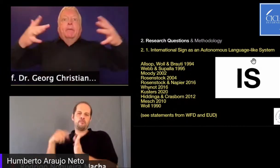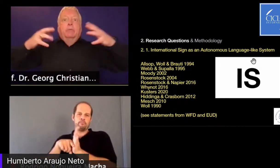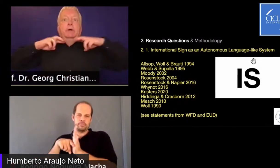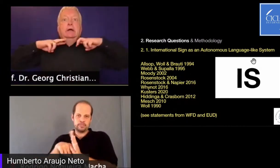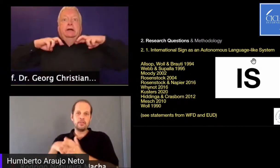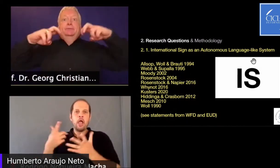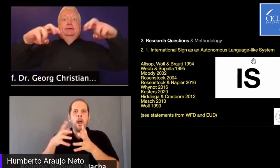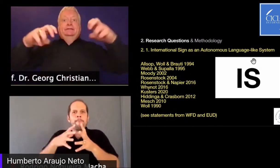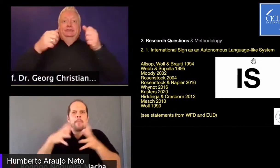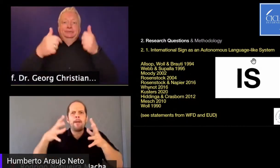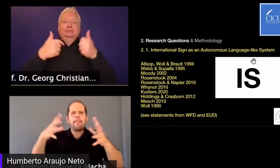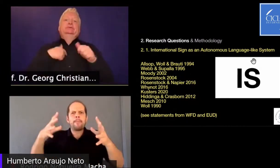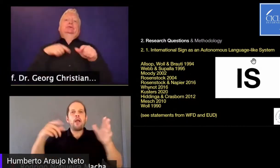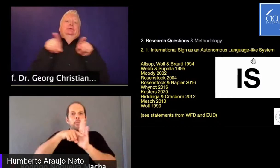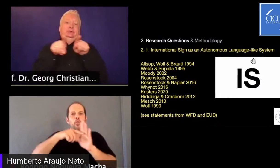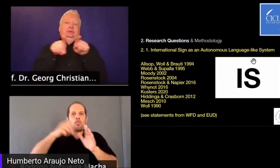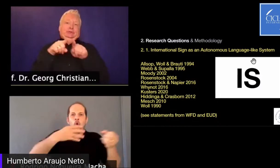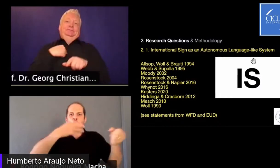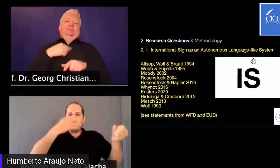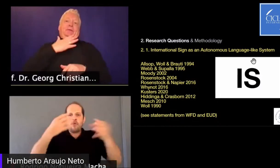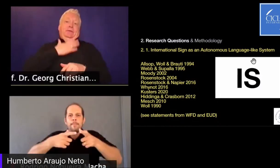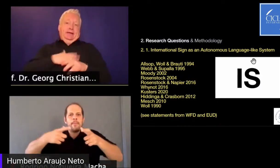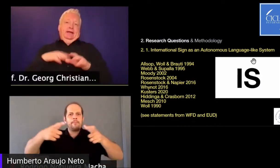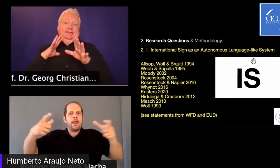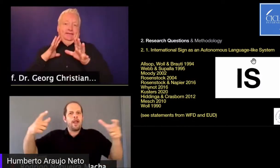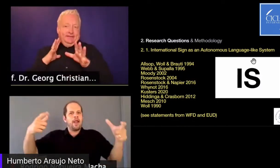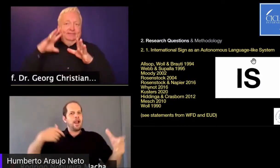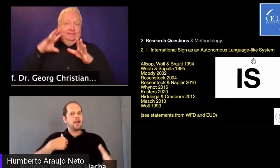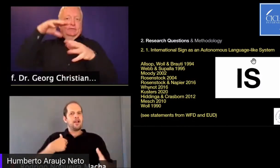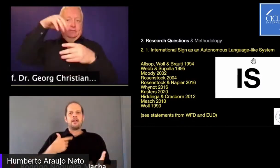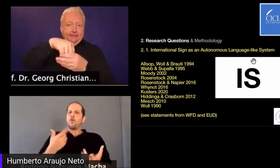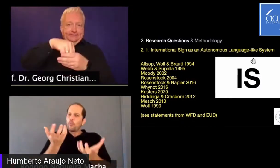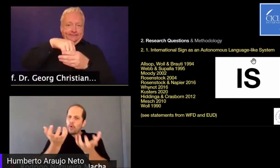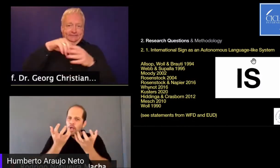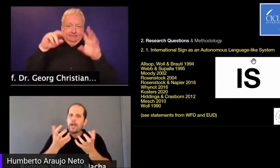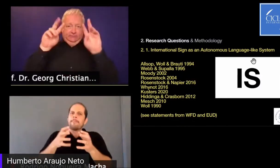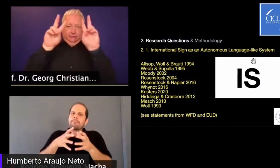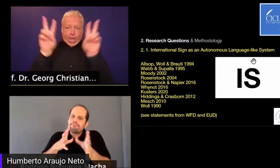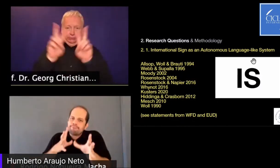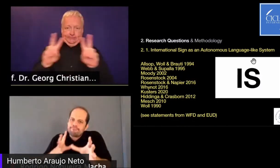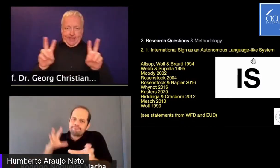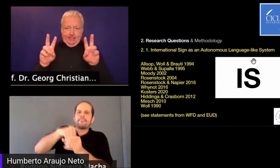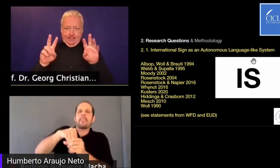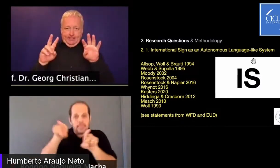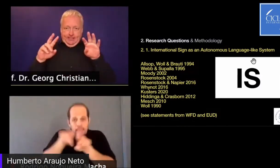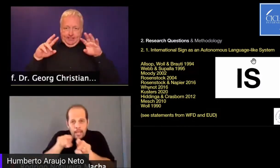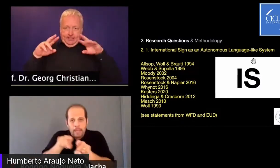Existem questões culturais que também estão relacionadas ao uso dessa língua de sinais internacional.